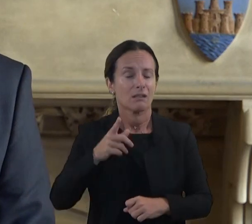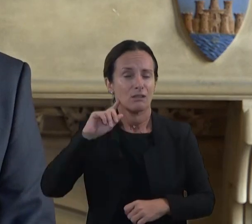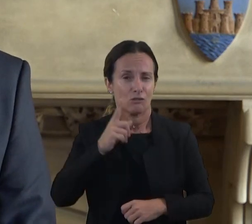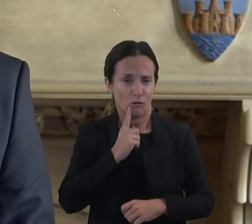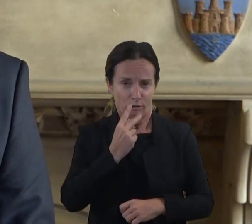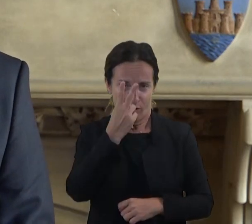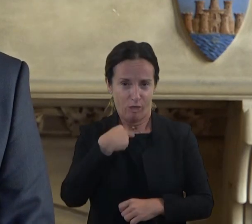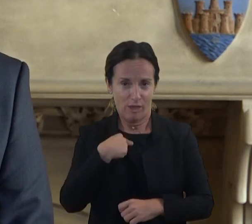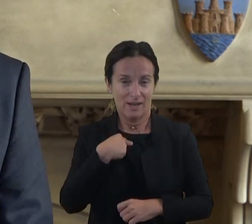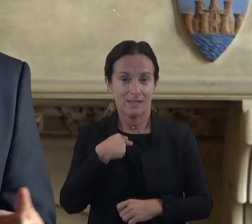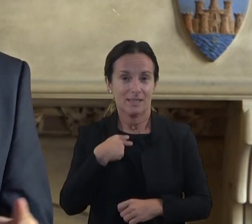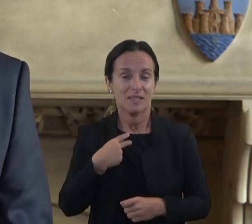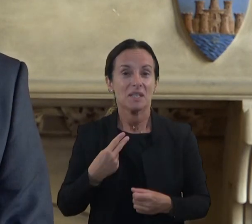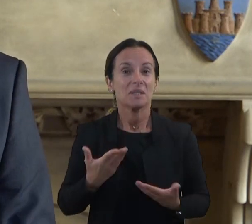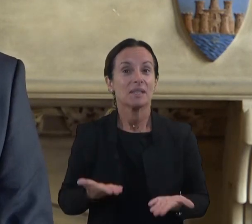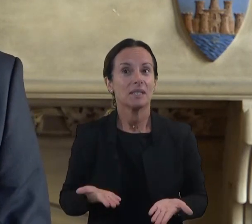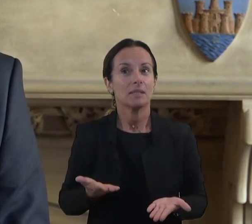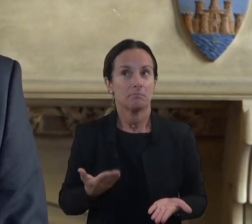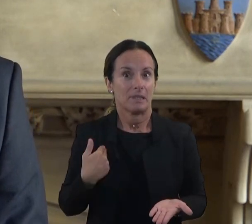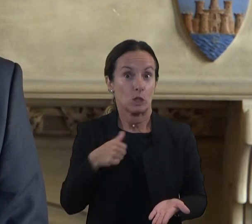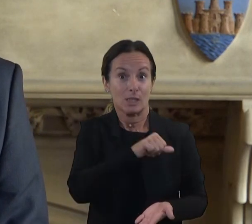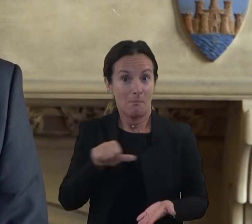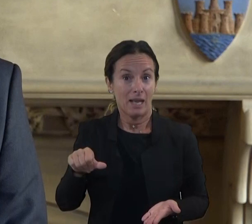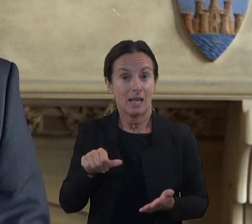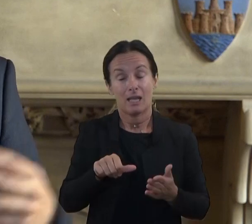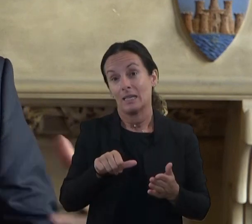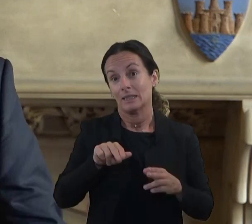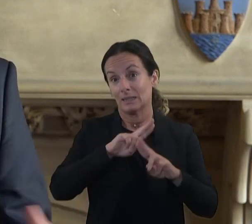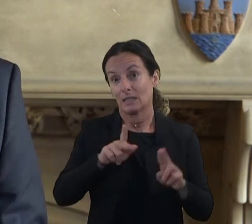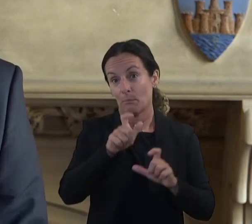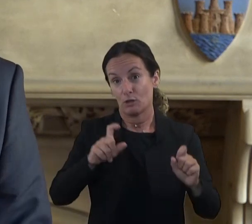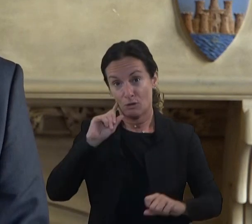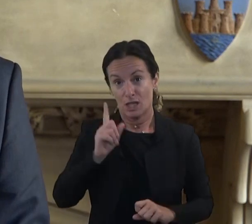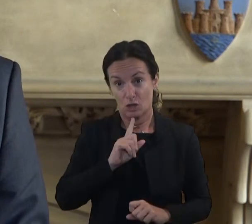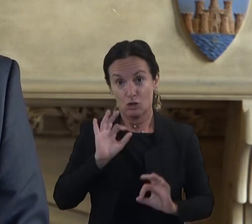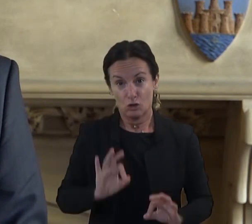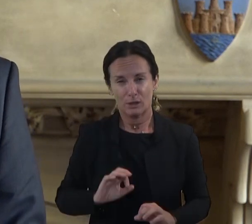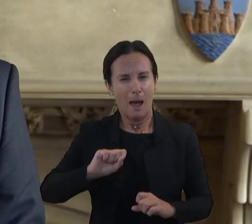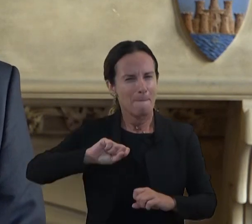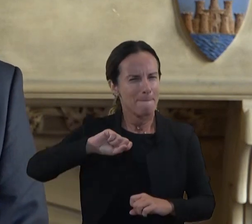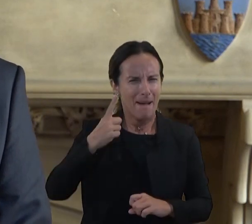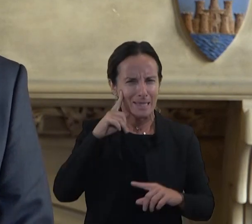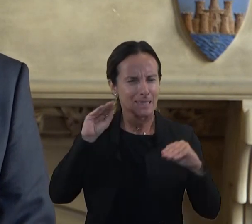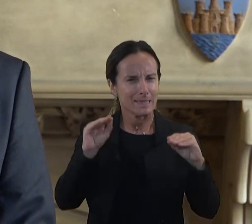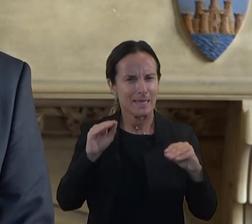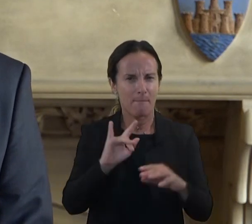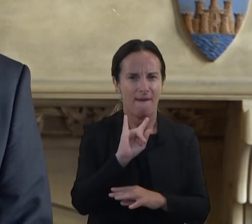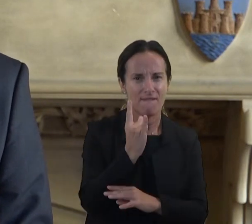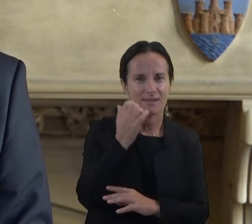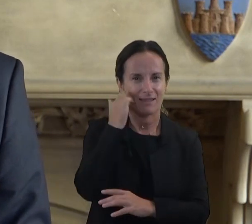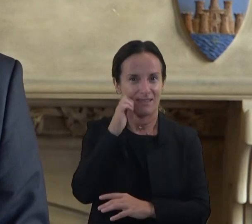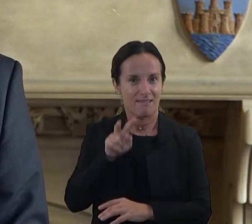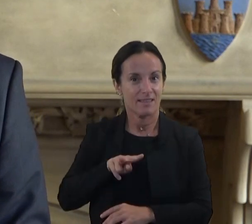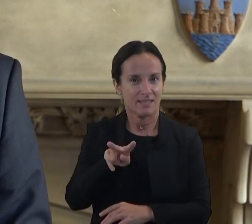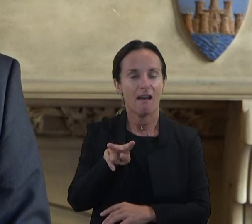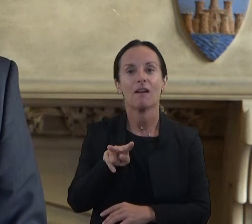sordociegas, y creo que semanas como esta y el día, sobre todo el viernes y el sábado, que serán los días importantes